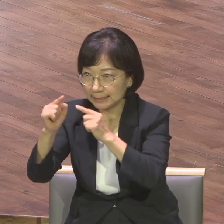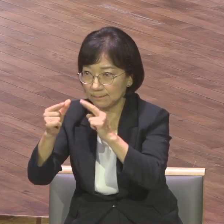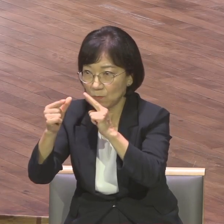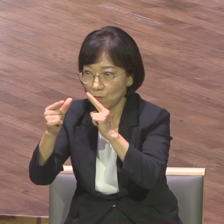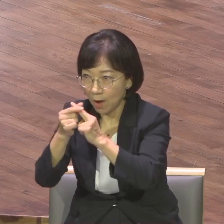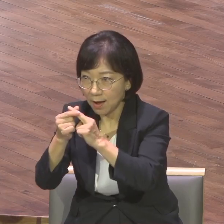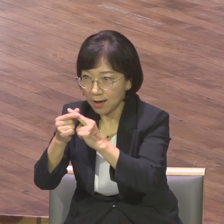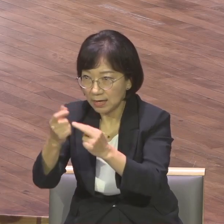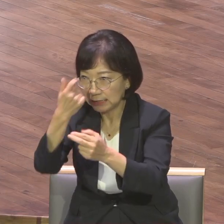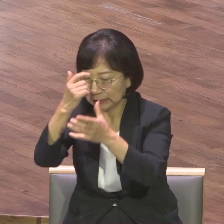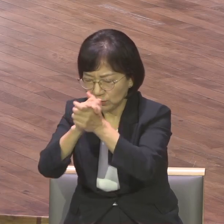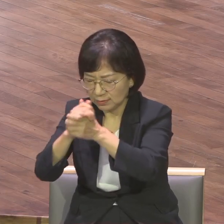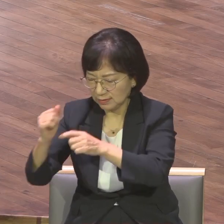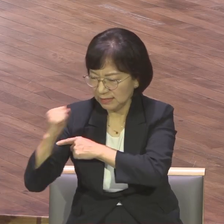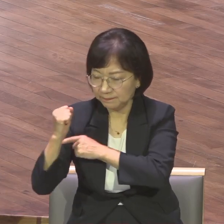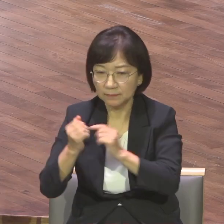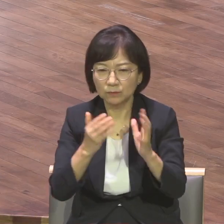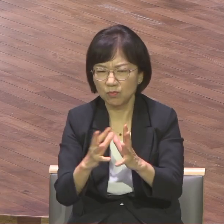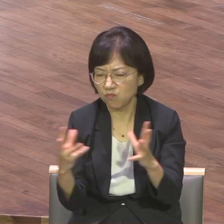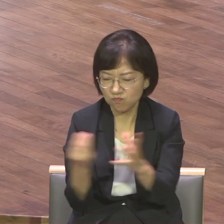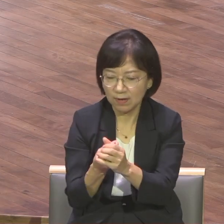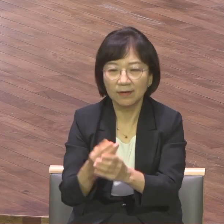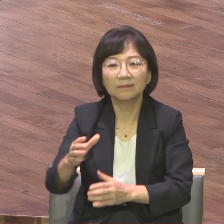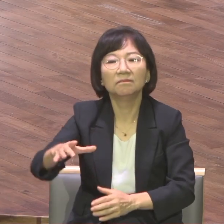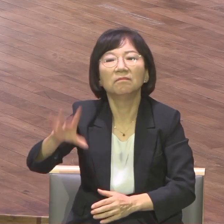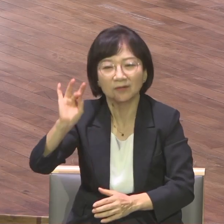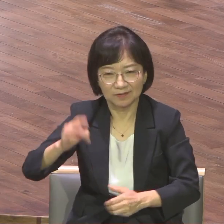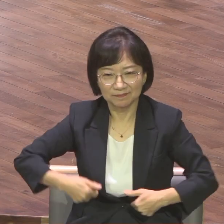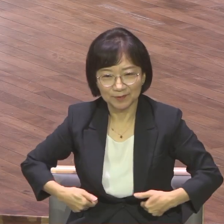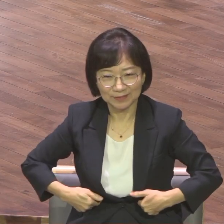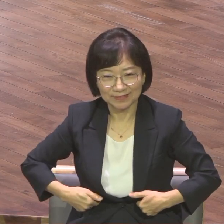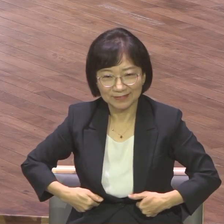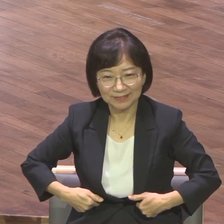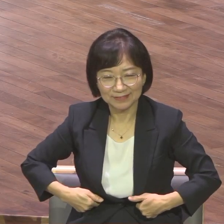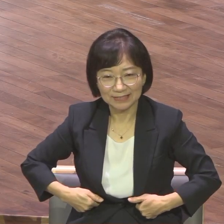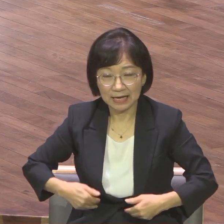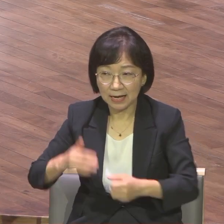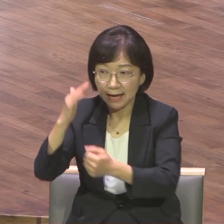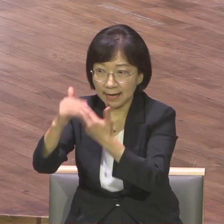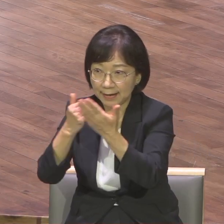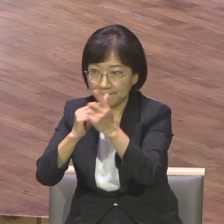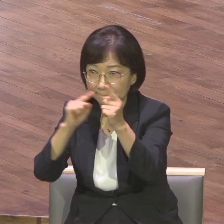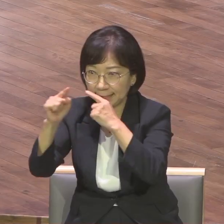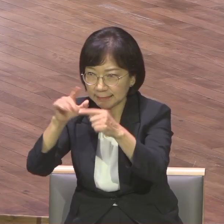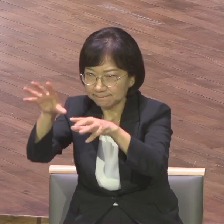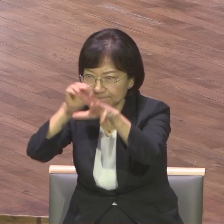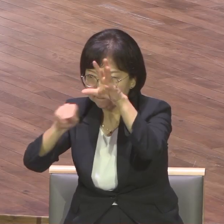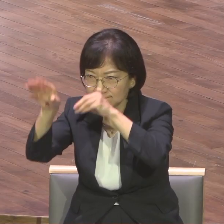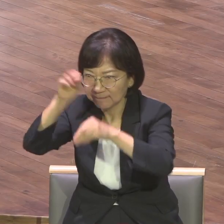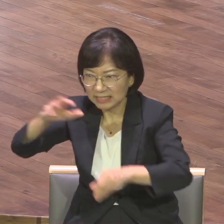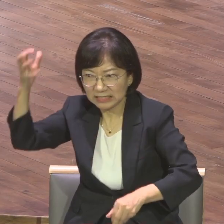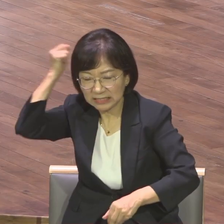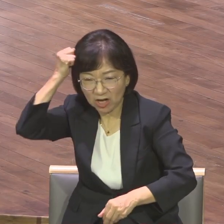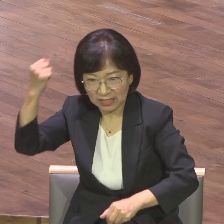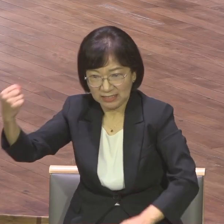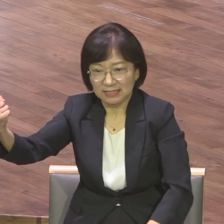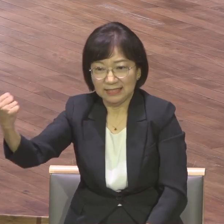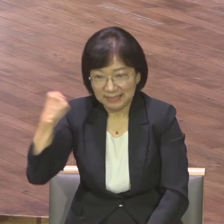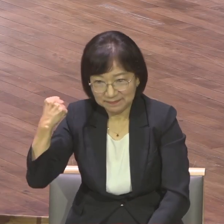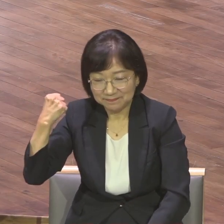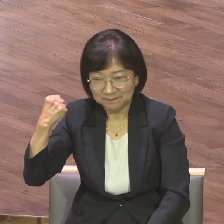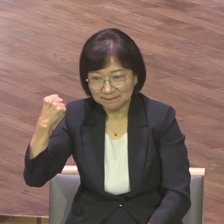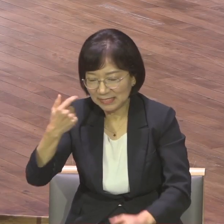무장이 먼저 되어야 됩니다. 말씀과 기도로 영적 무장이 되어져야 영적 싸움을 싸우죠. 그래야